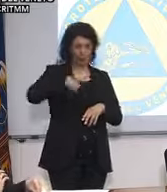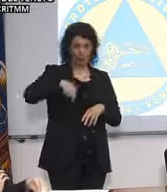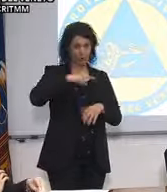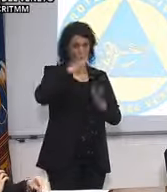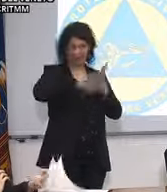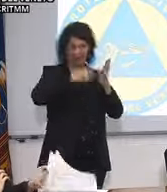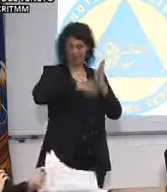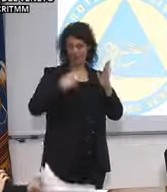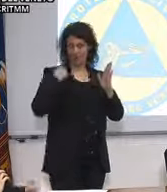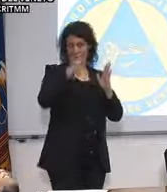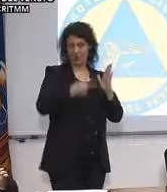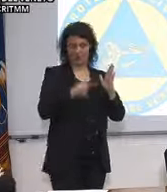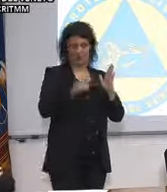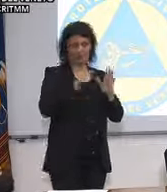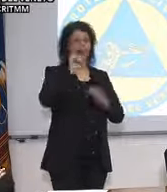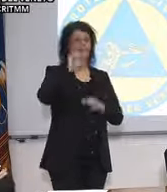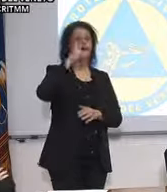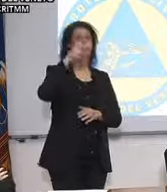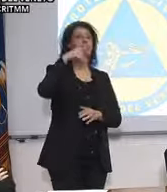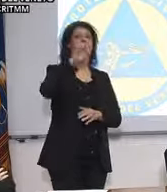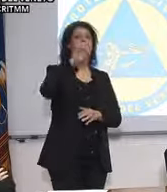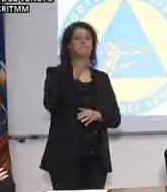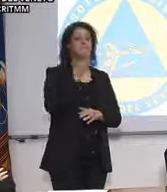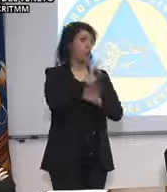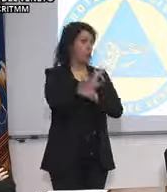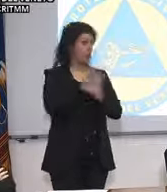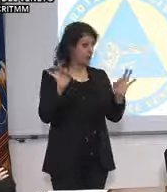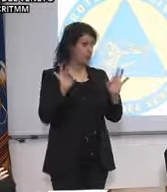abbiamo sottratto in 10 anni, mediamente un medico